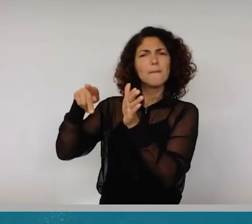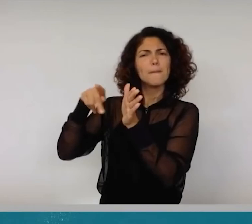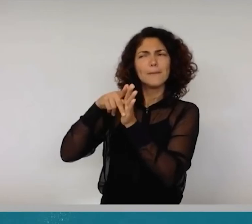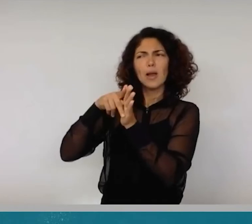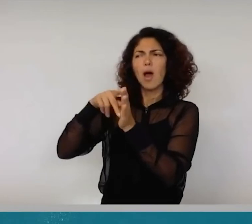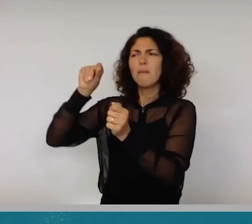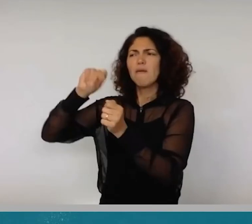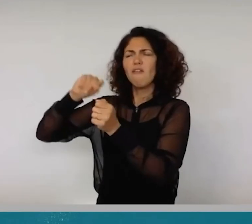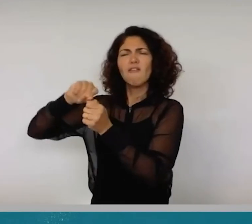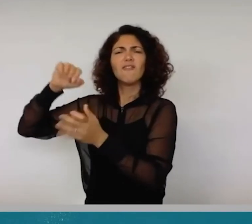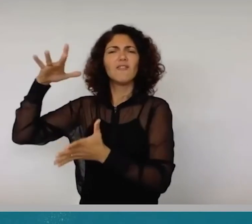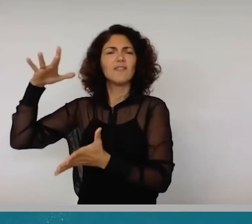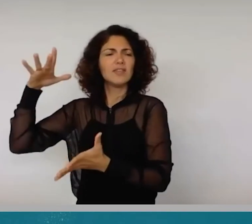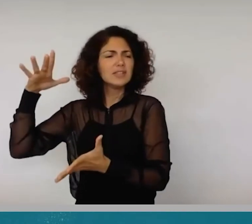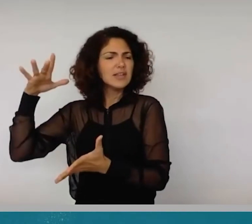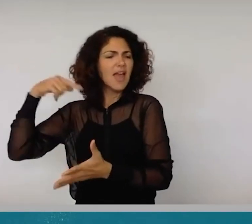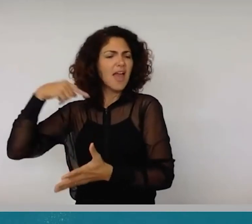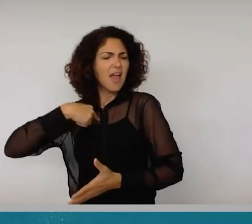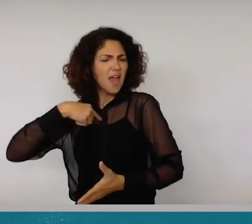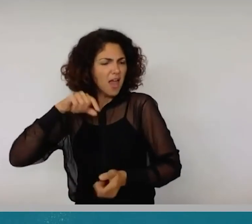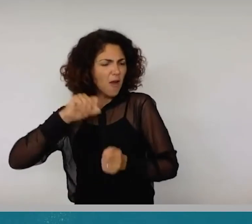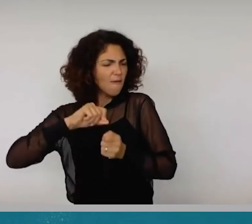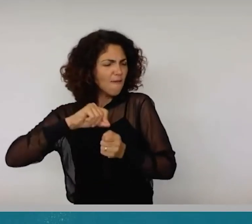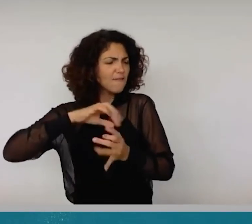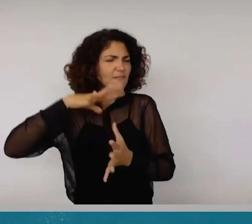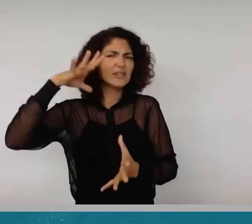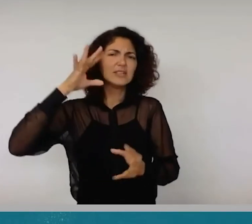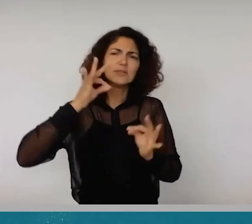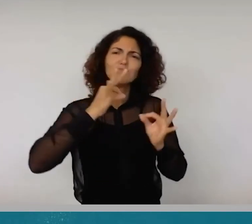existir? Você sabe que fui eu que criei?